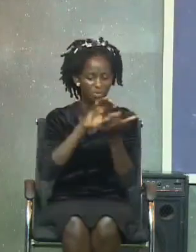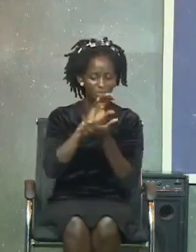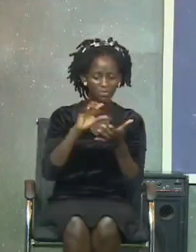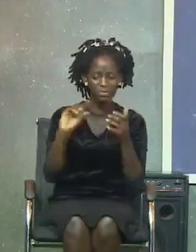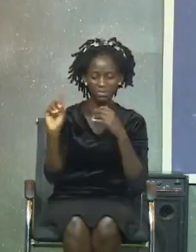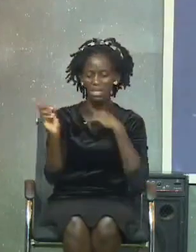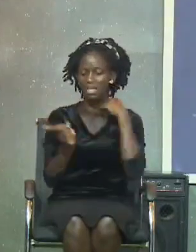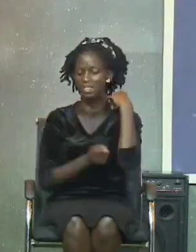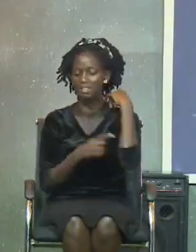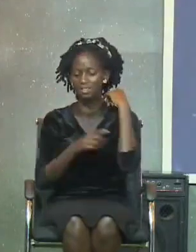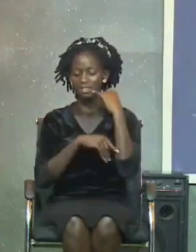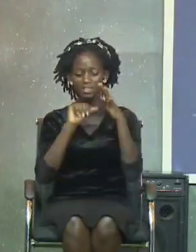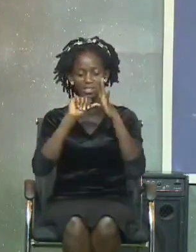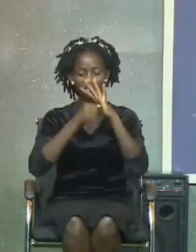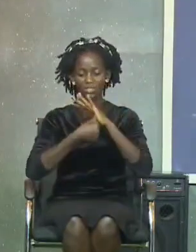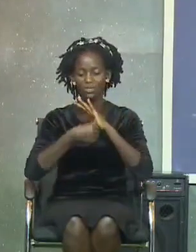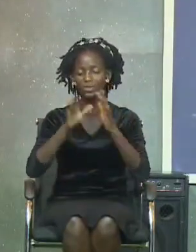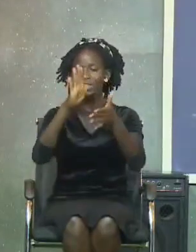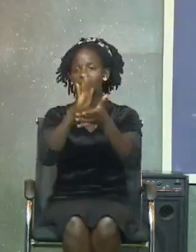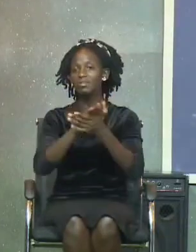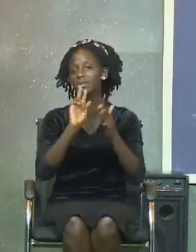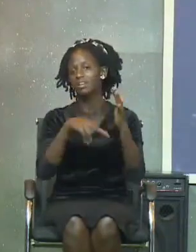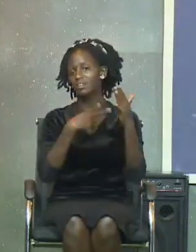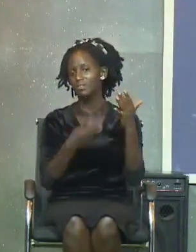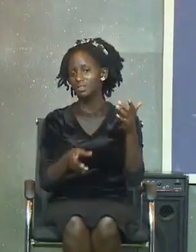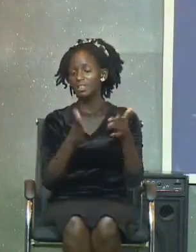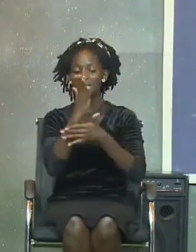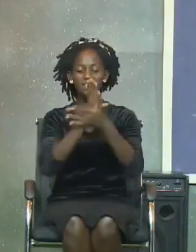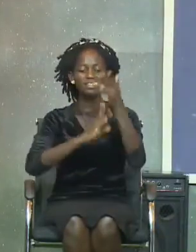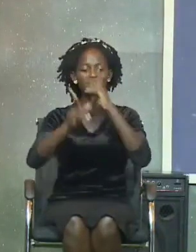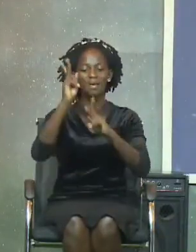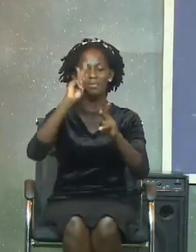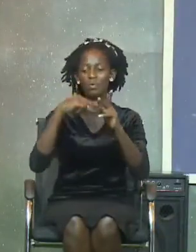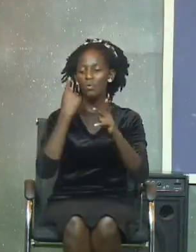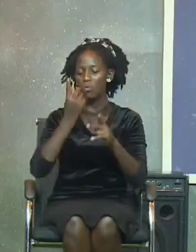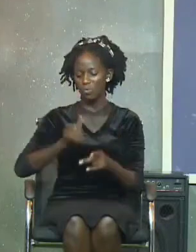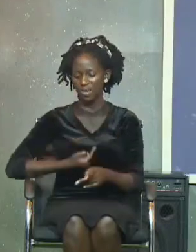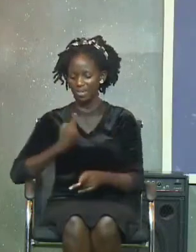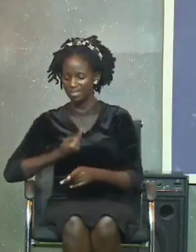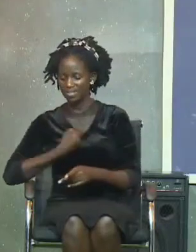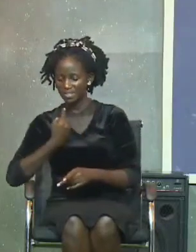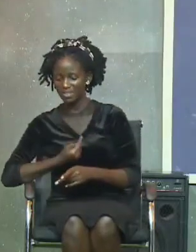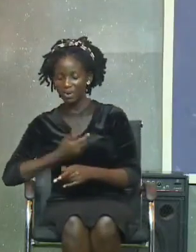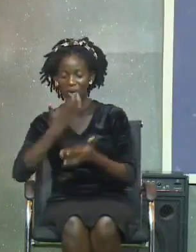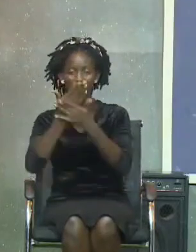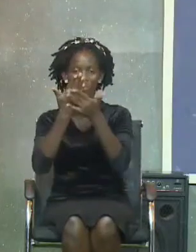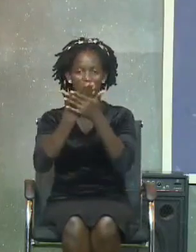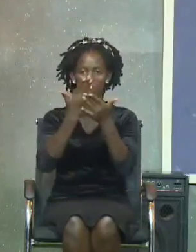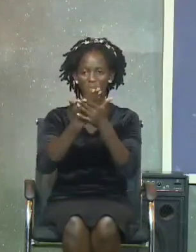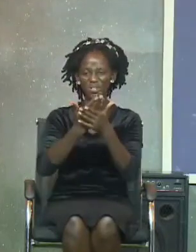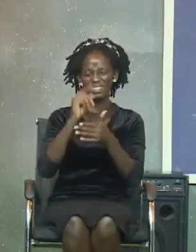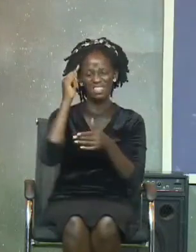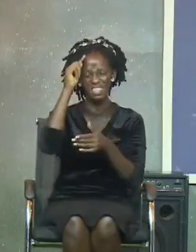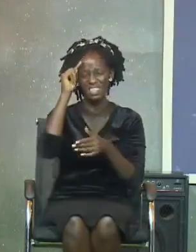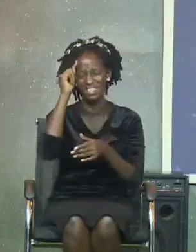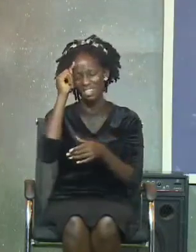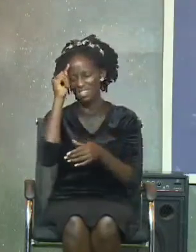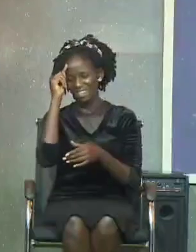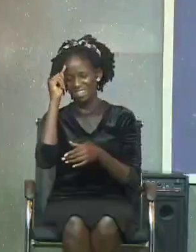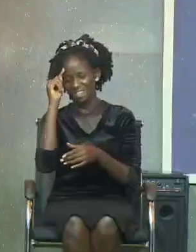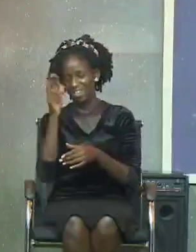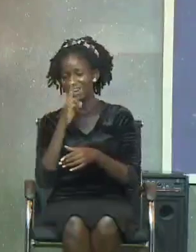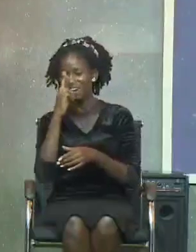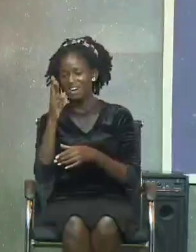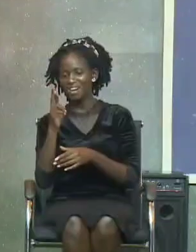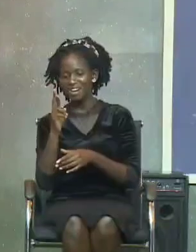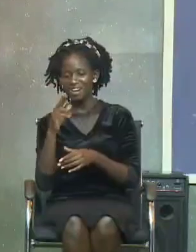bwabwo. Anti wayinza okubaayo singa ayinza okugasaba nga ye alowooza bya agera tulabagana ne bannange.